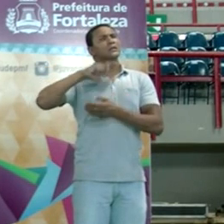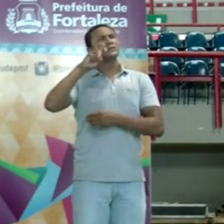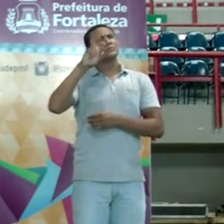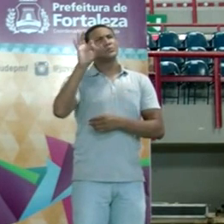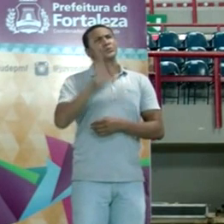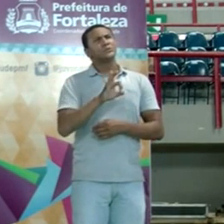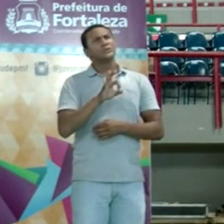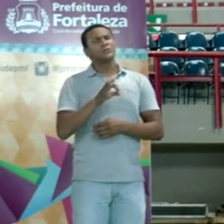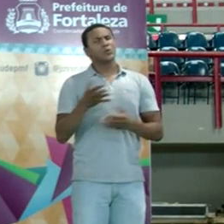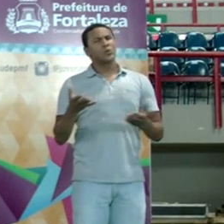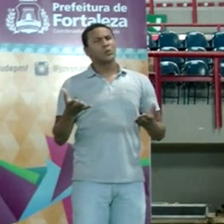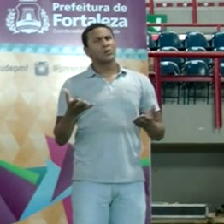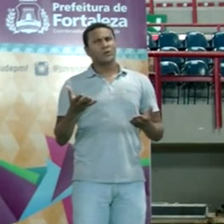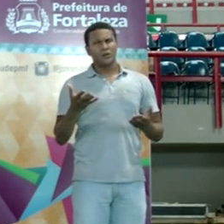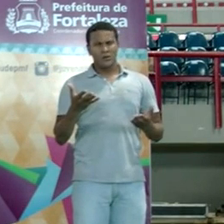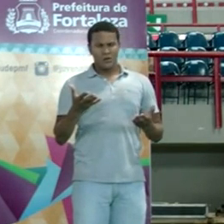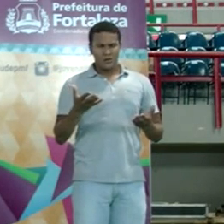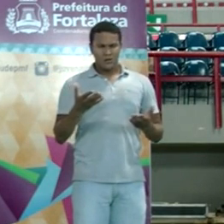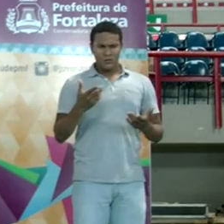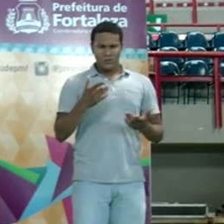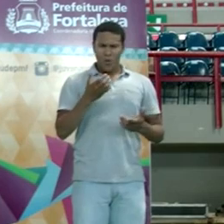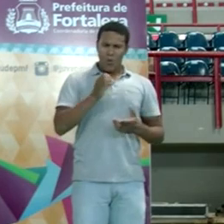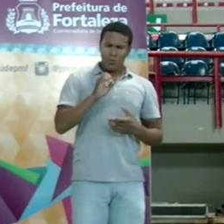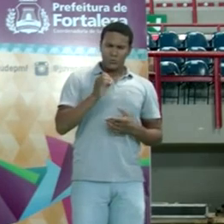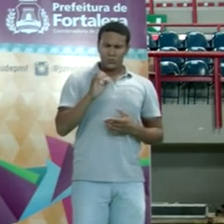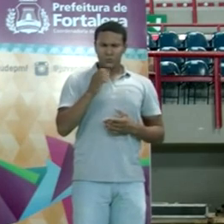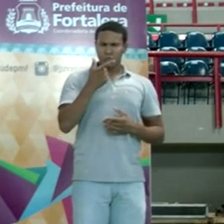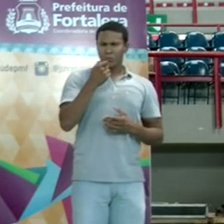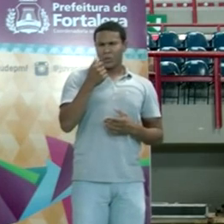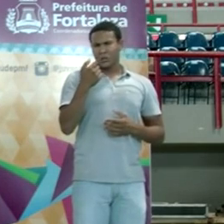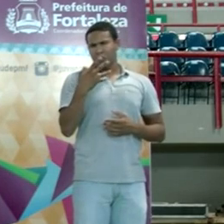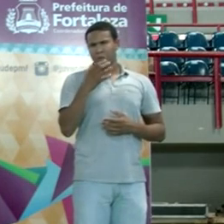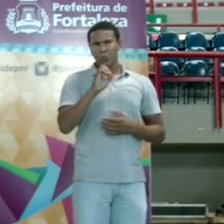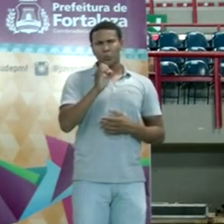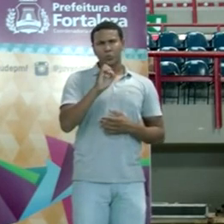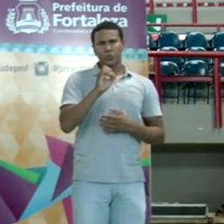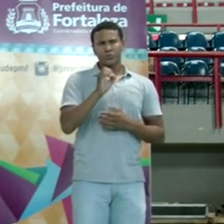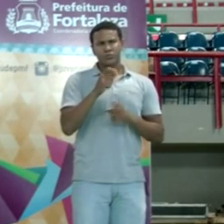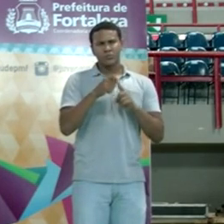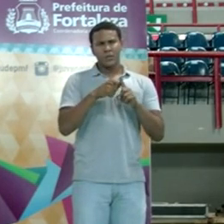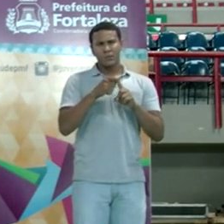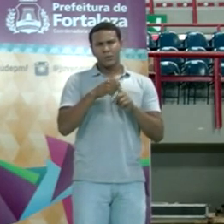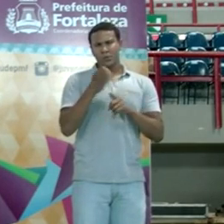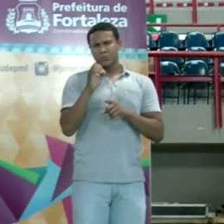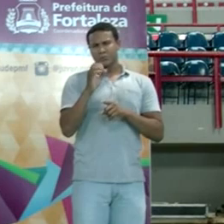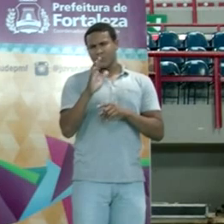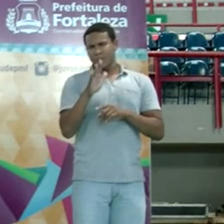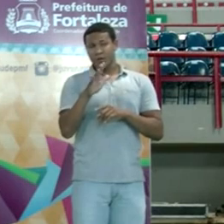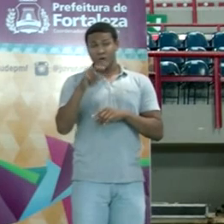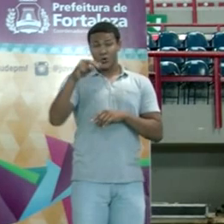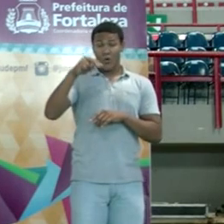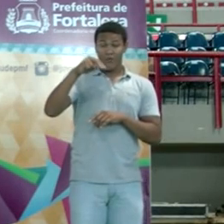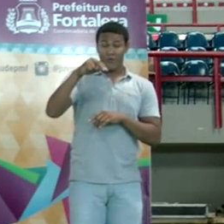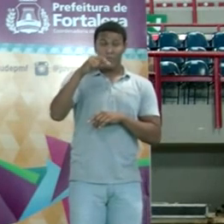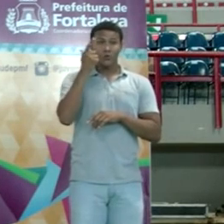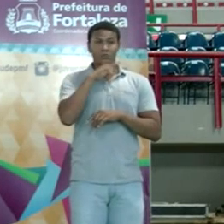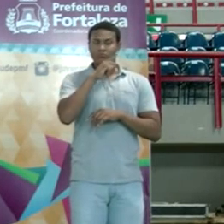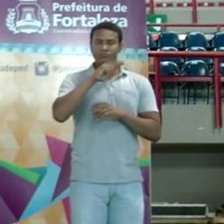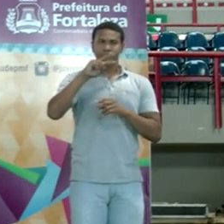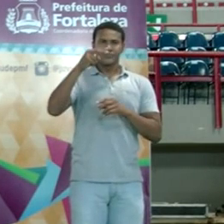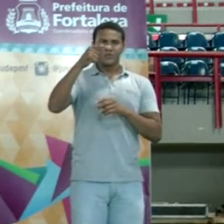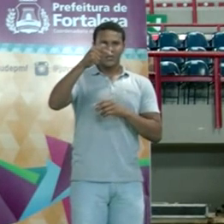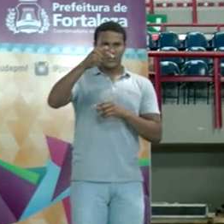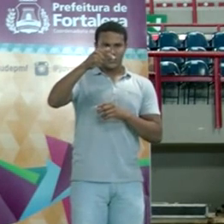e finzinho, no caso, antes de outubro de 2014 estava 5% e em novembro ele chegou a